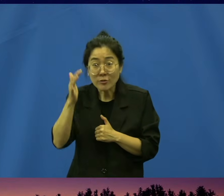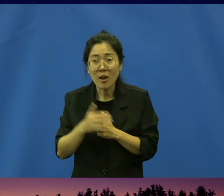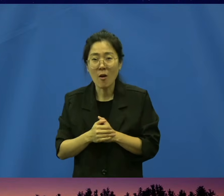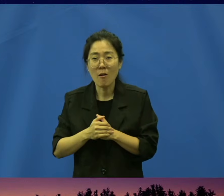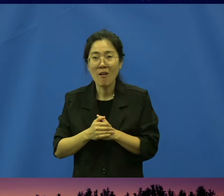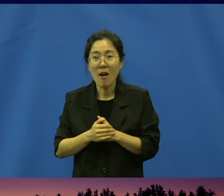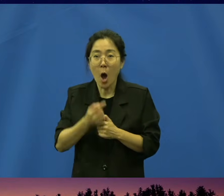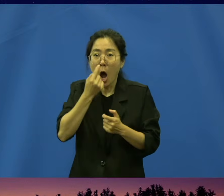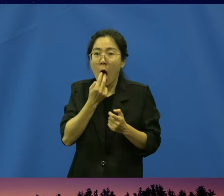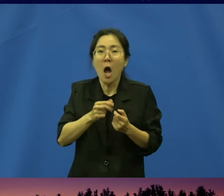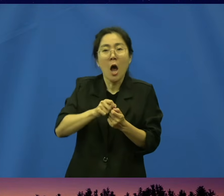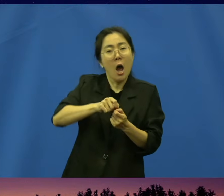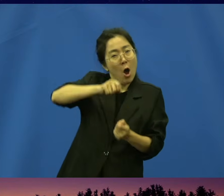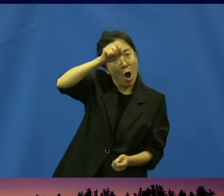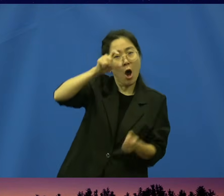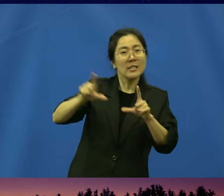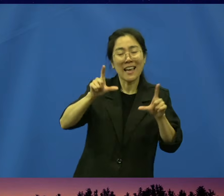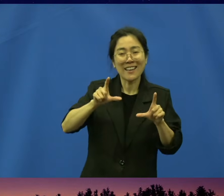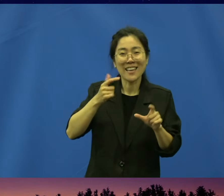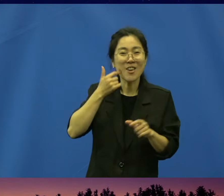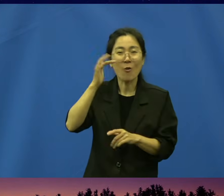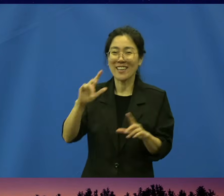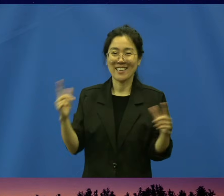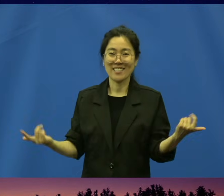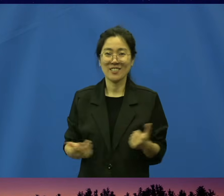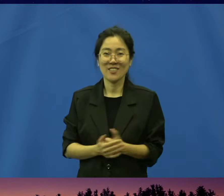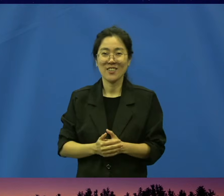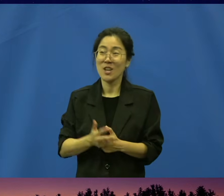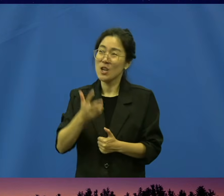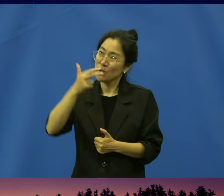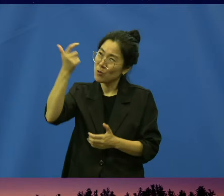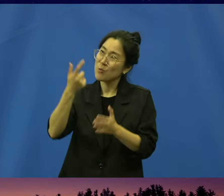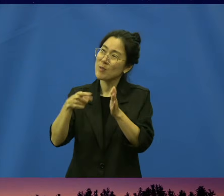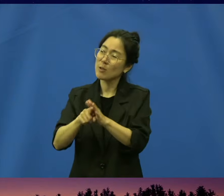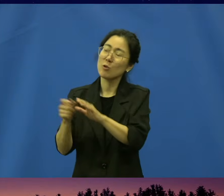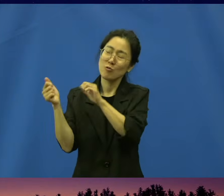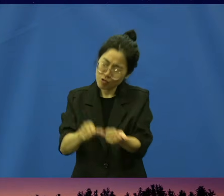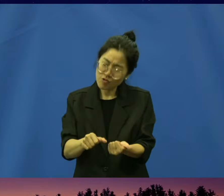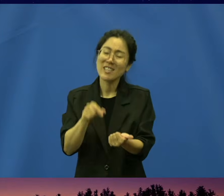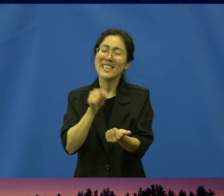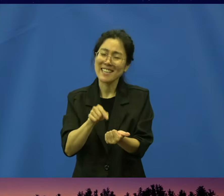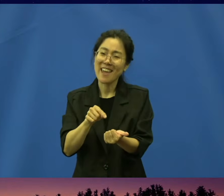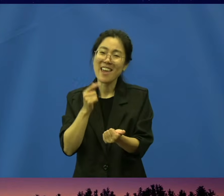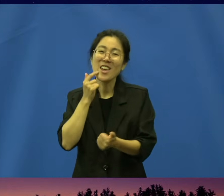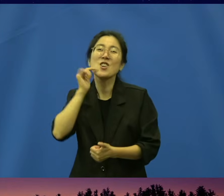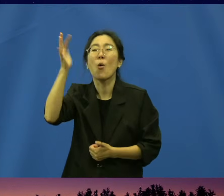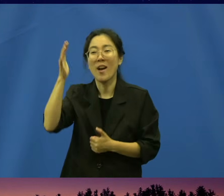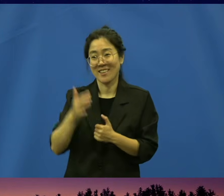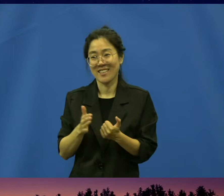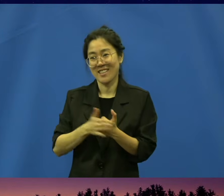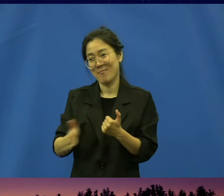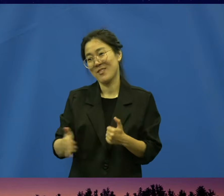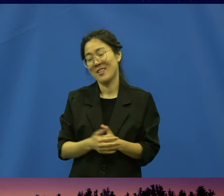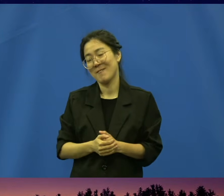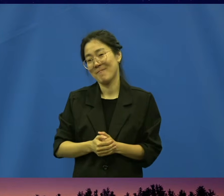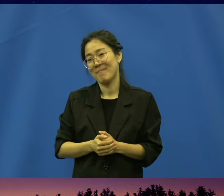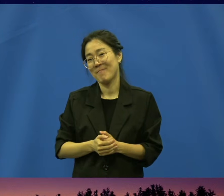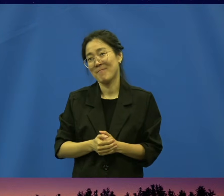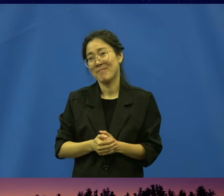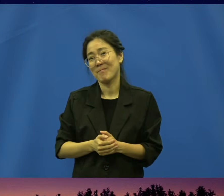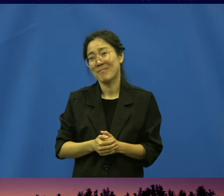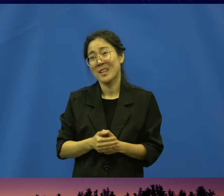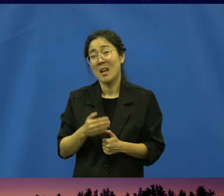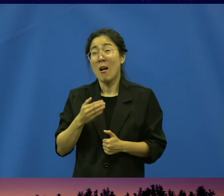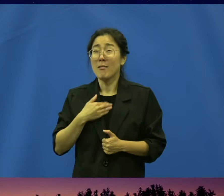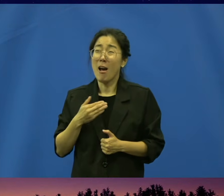아까 정말 울먹하면서 기도했던 것 같이 그동안 정말 다친 분을 향하여 그동안 얼마나 많이 기도했는데 하늘은 왜